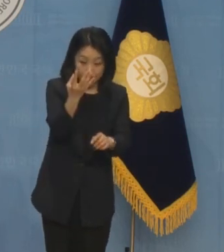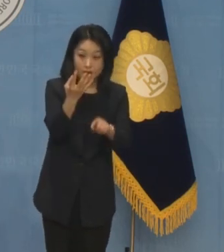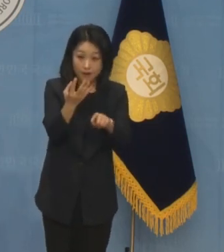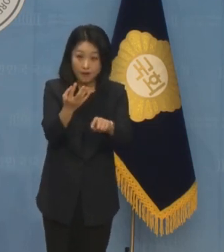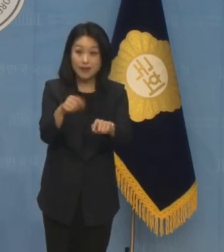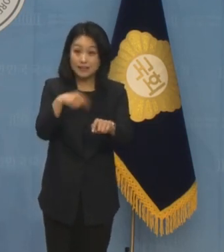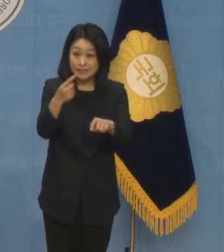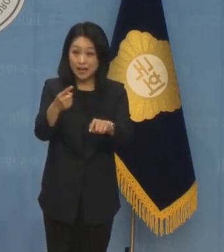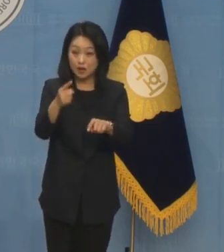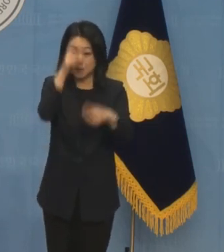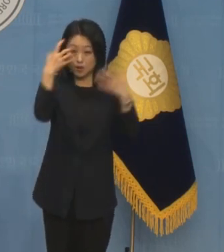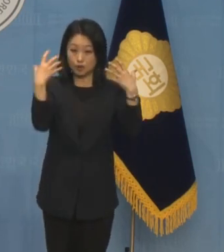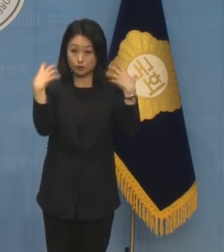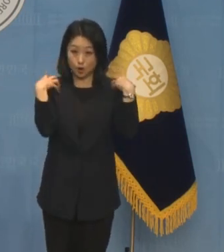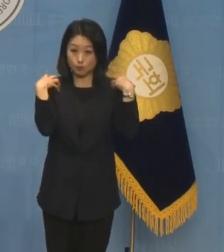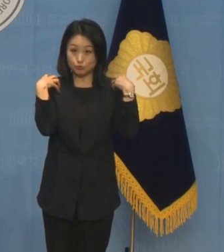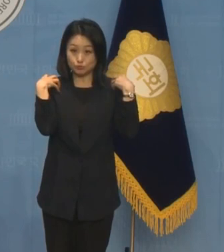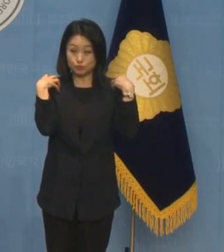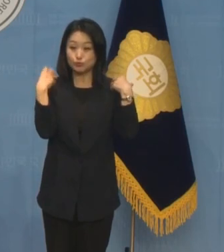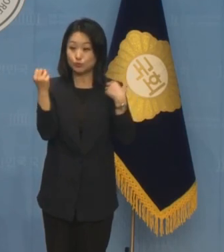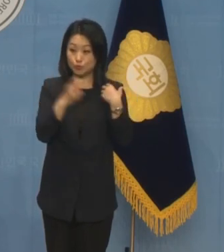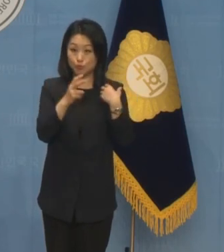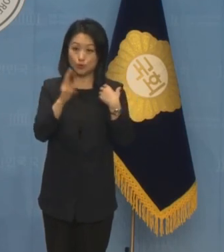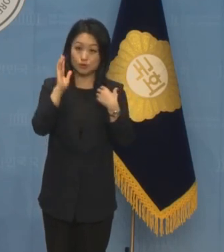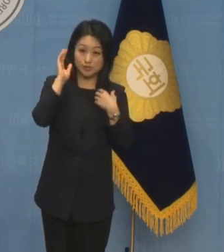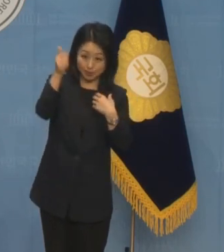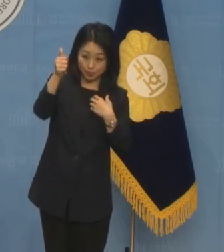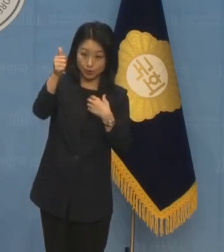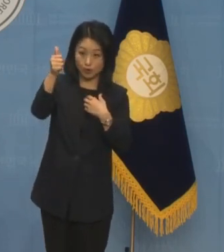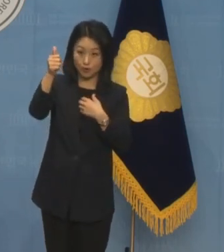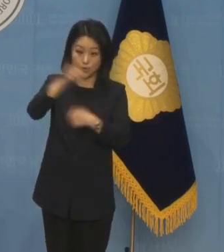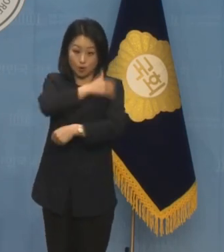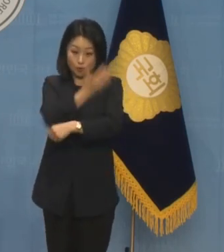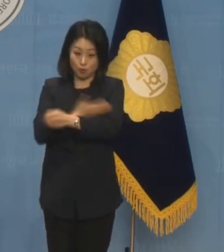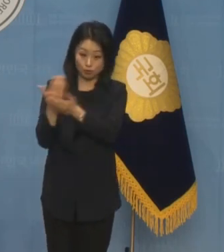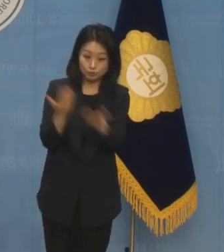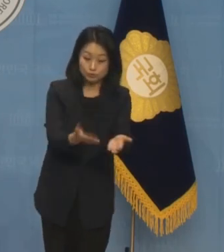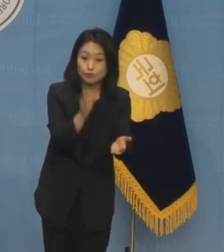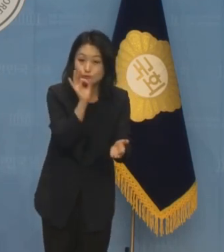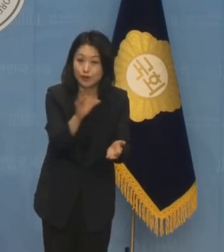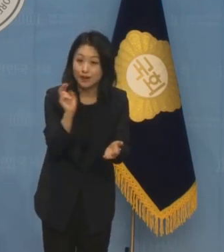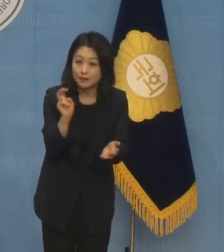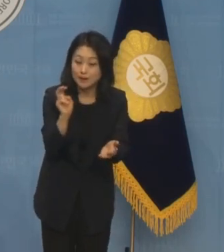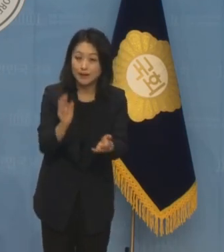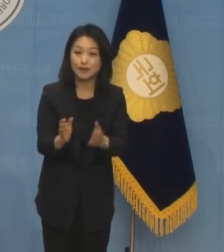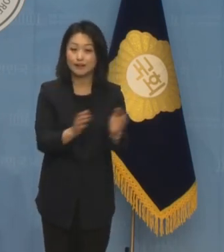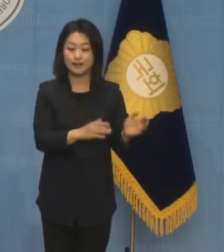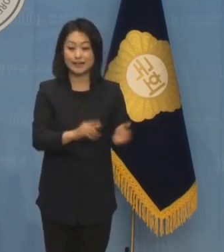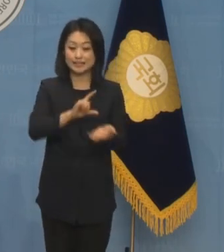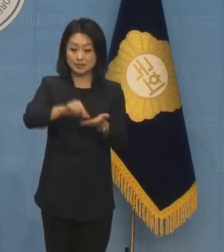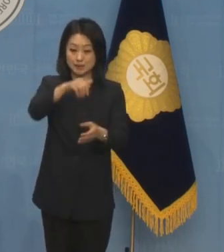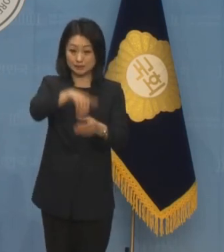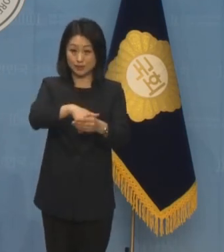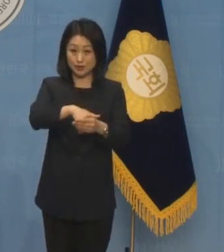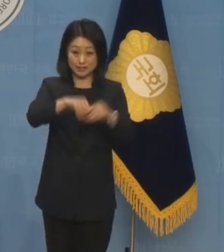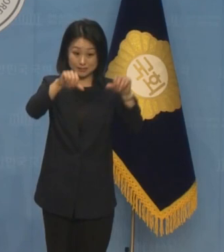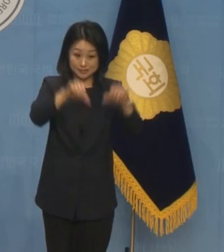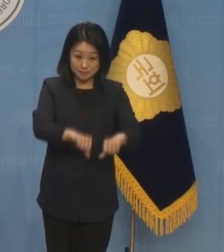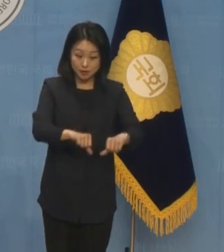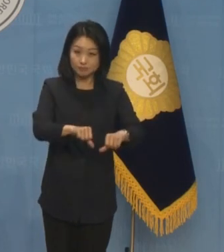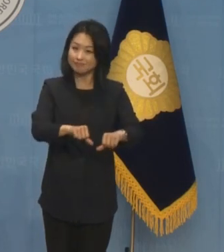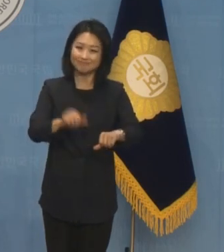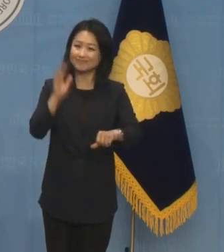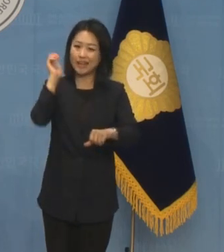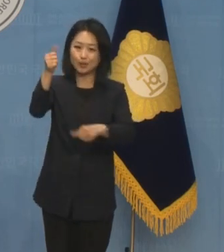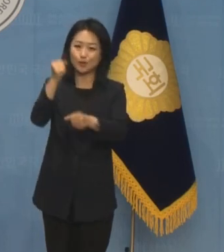정당에게 권력을 맡길 국민은 안 계십니다. 차기 대선에서 성과를 거두지 못한다면 우리는 큰 시련을